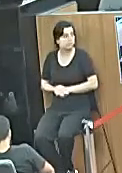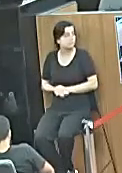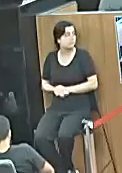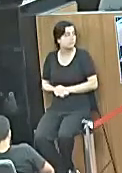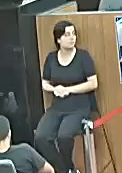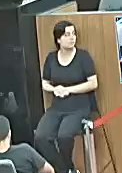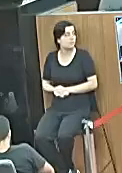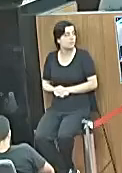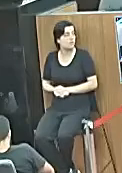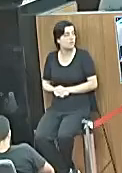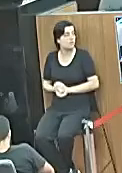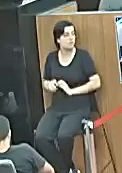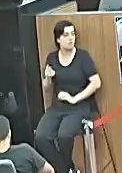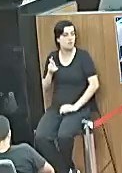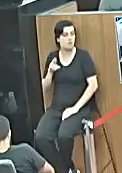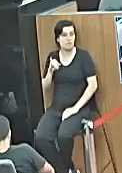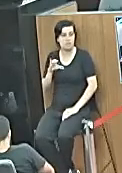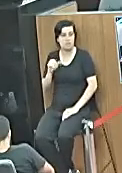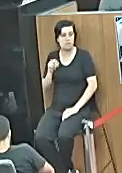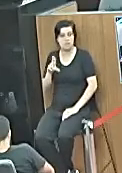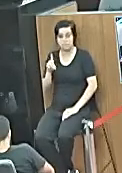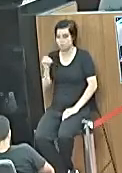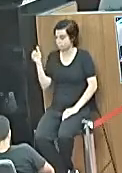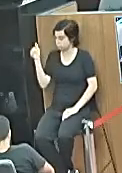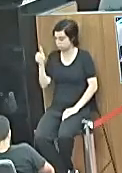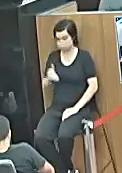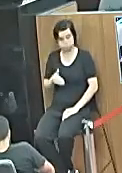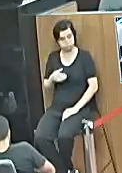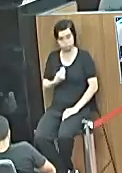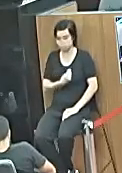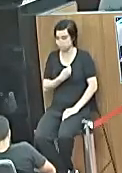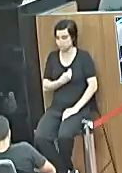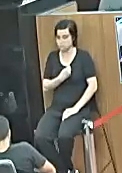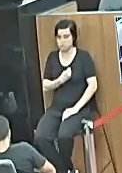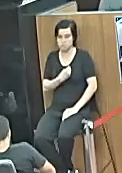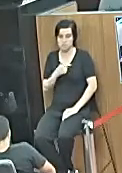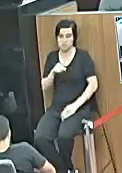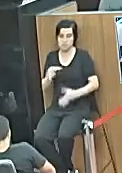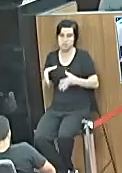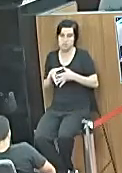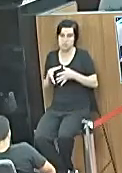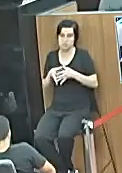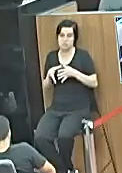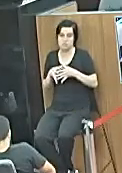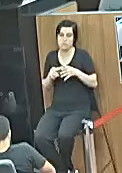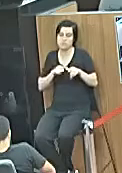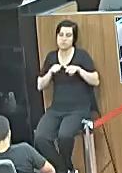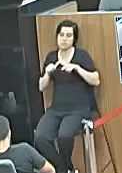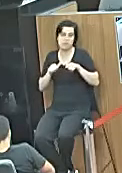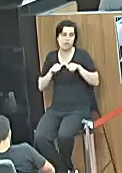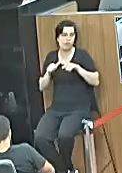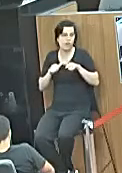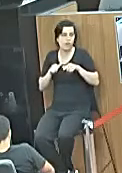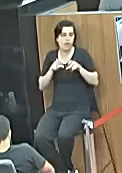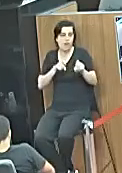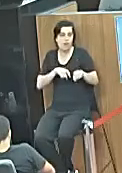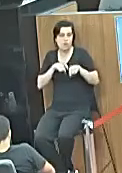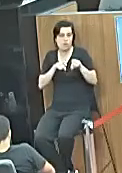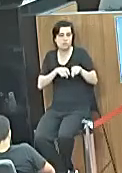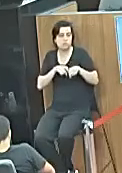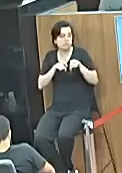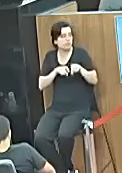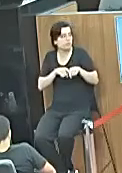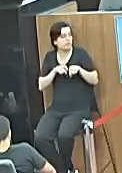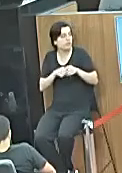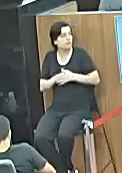o ricardo ferreira vital não pôde comparecer era o relator do grupo de trabalho agricultura pecuária e